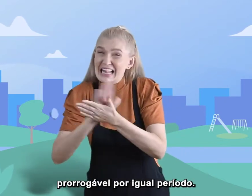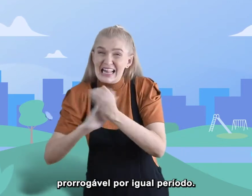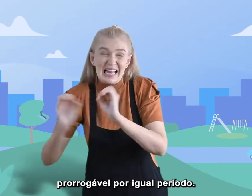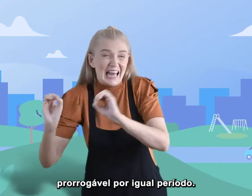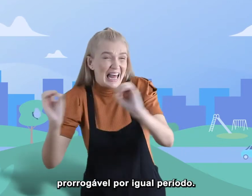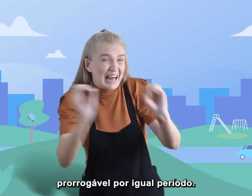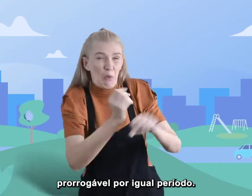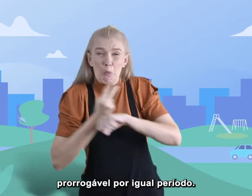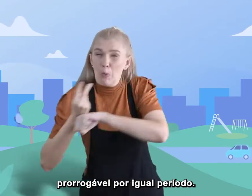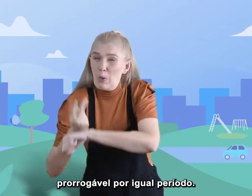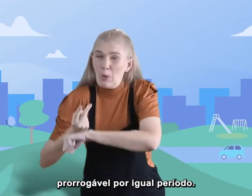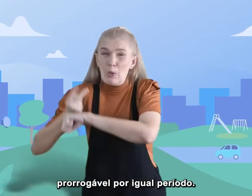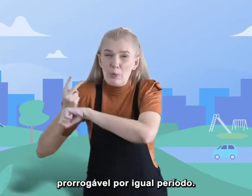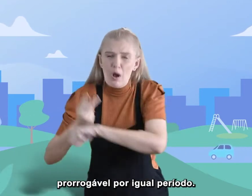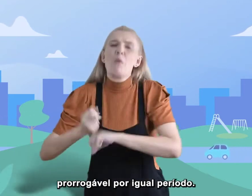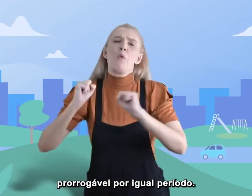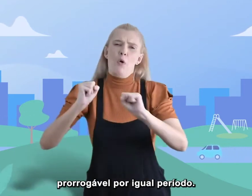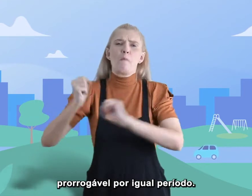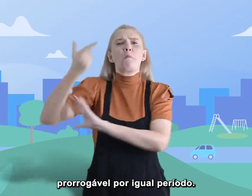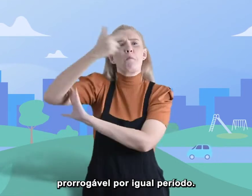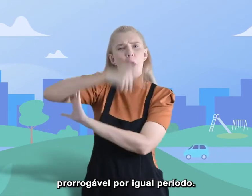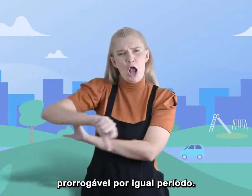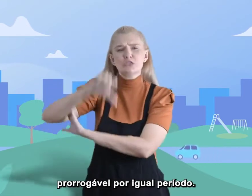prorrogável por igual período.